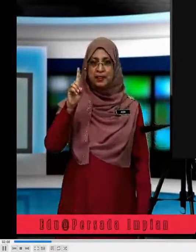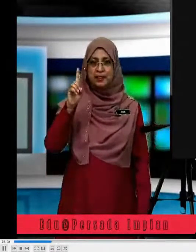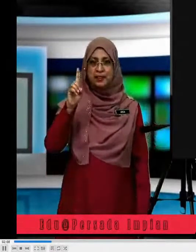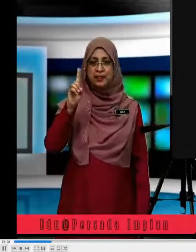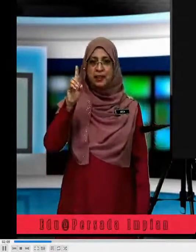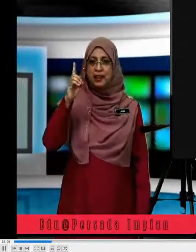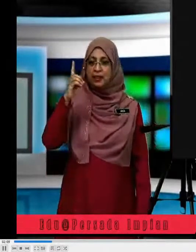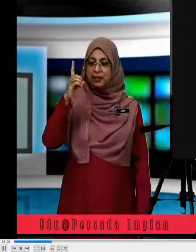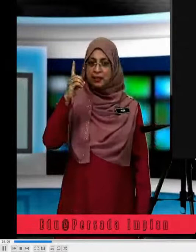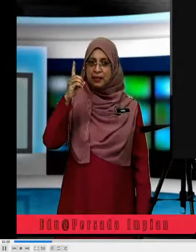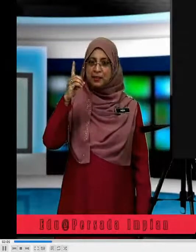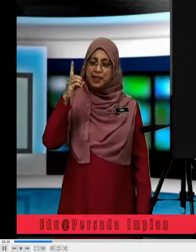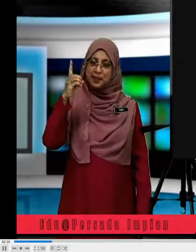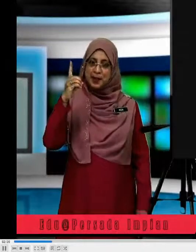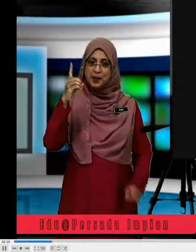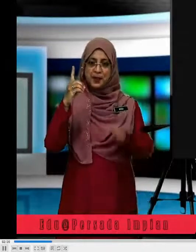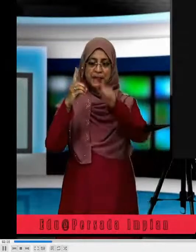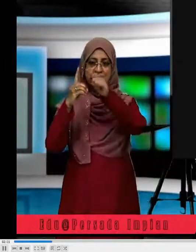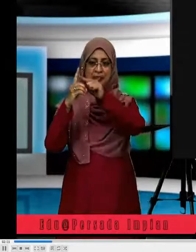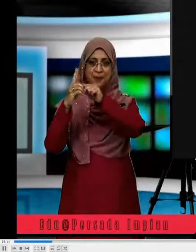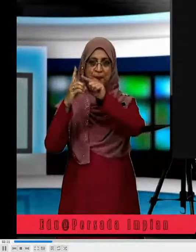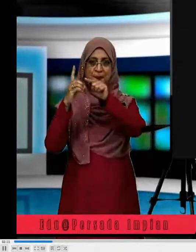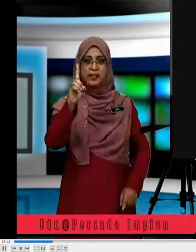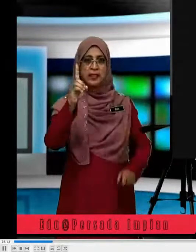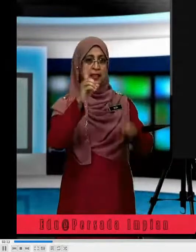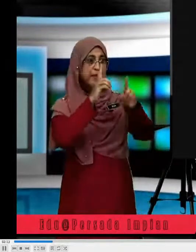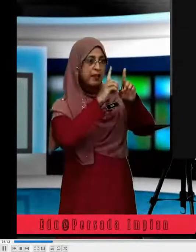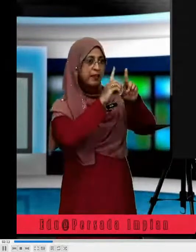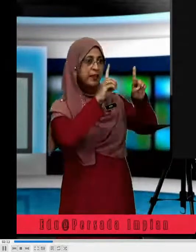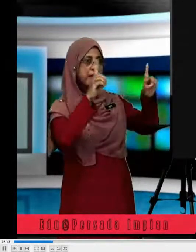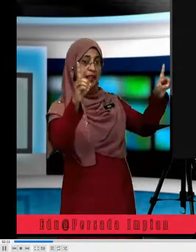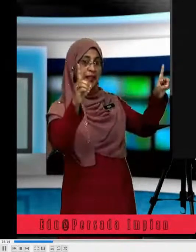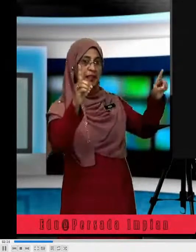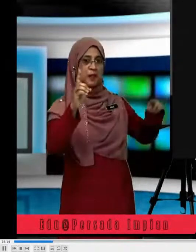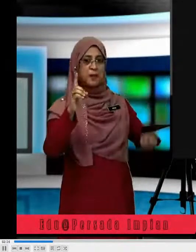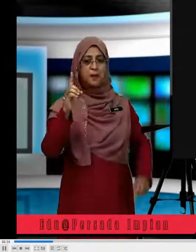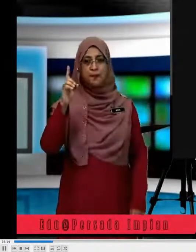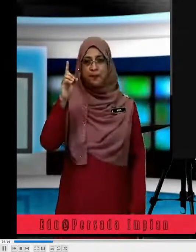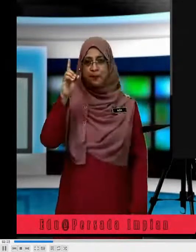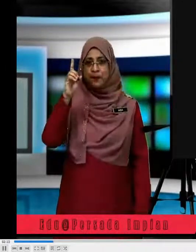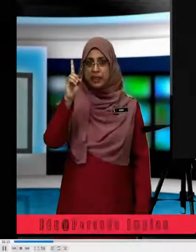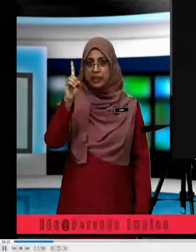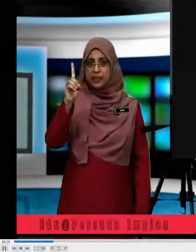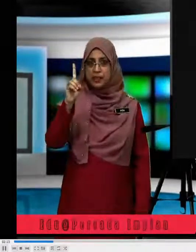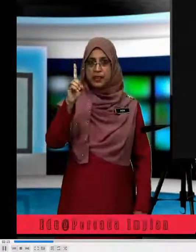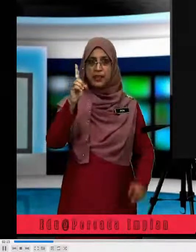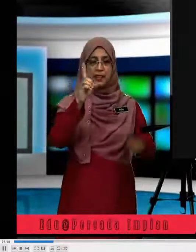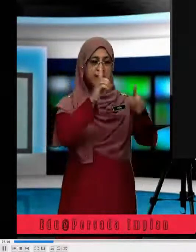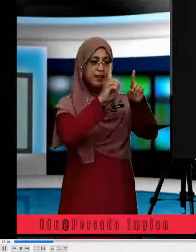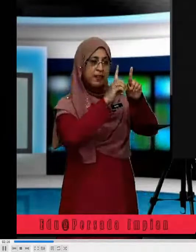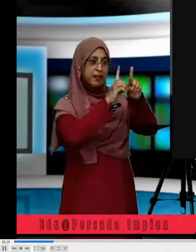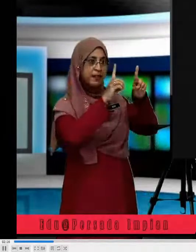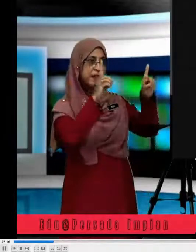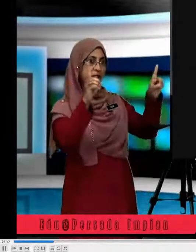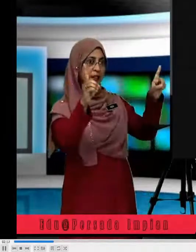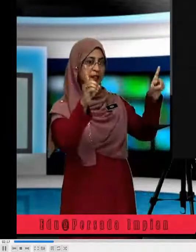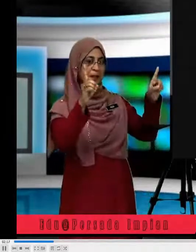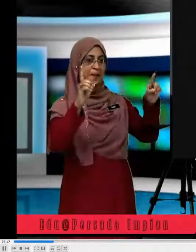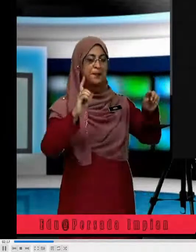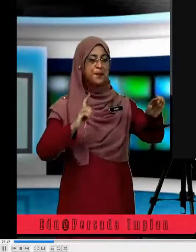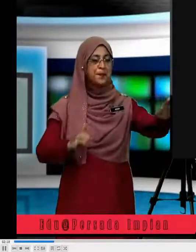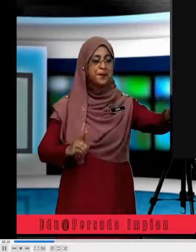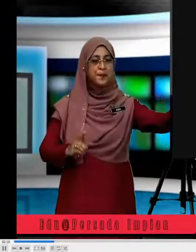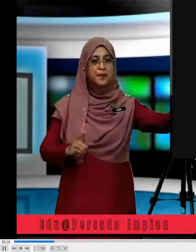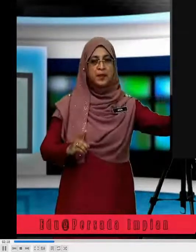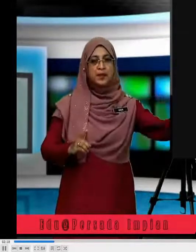nampak seperti berhenti di dinding di dinding